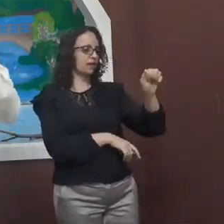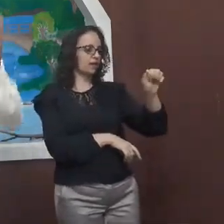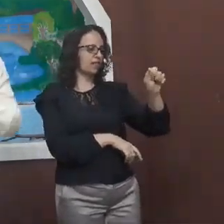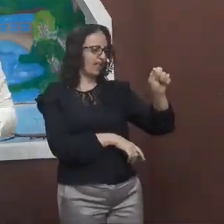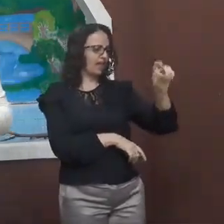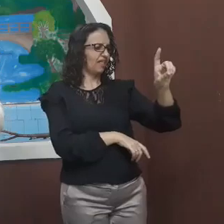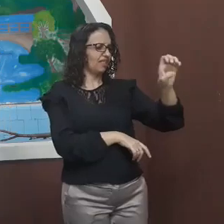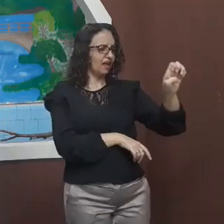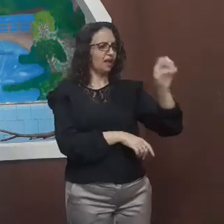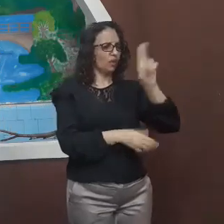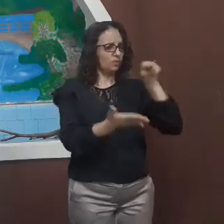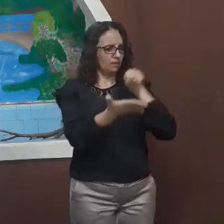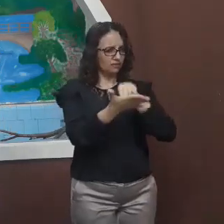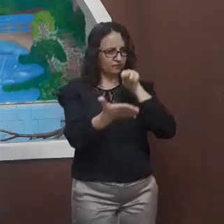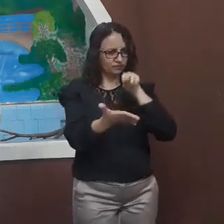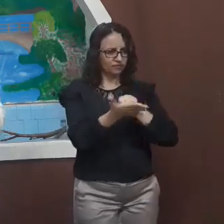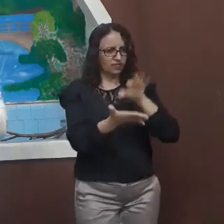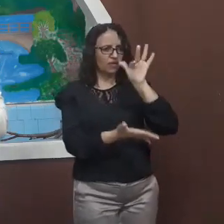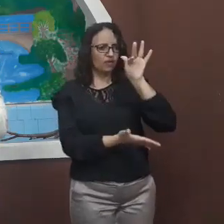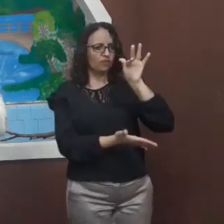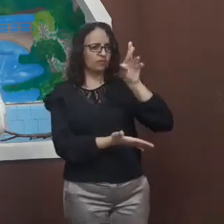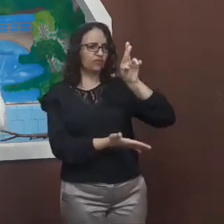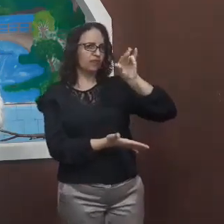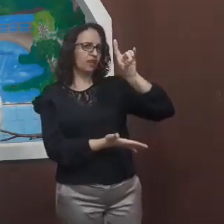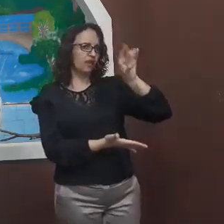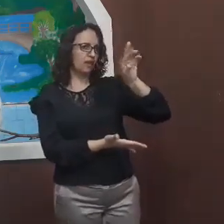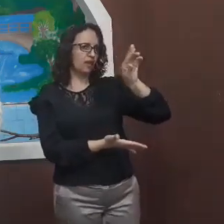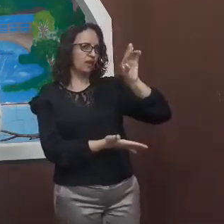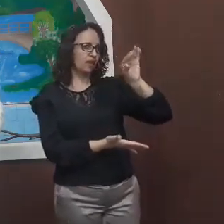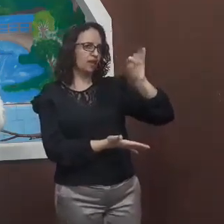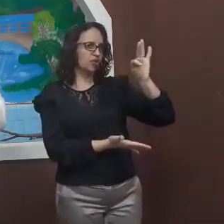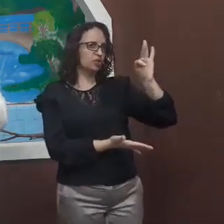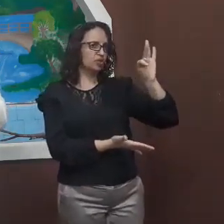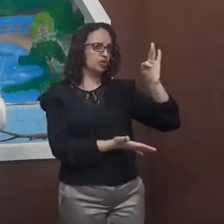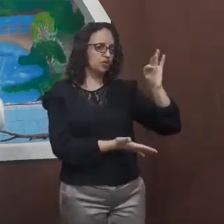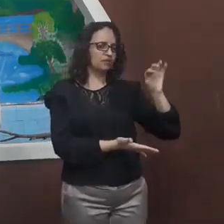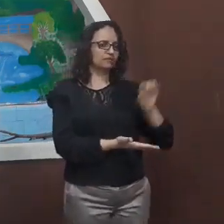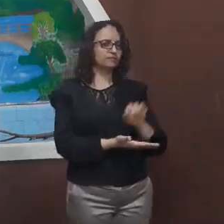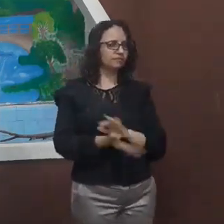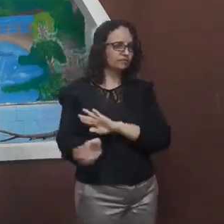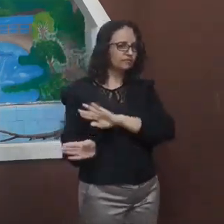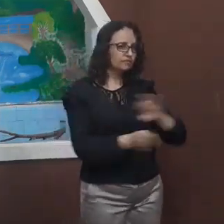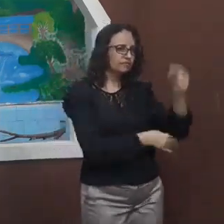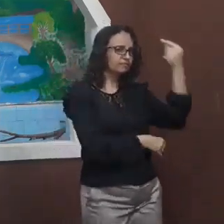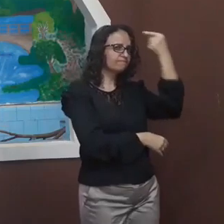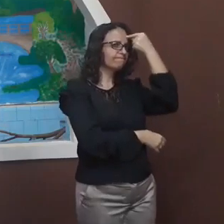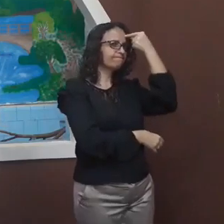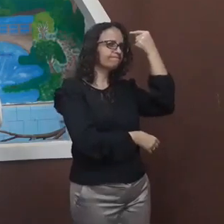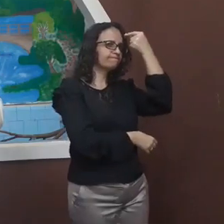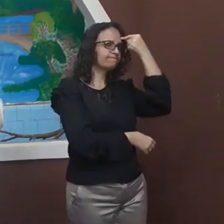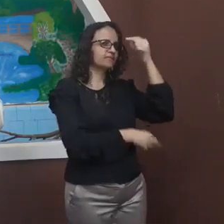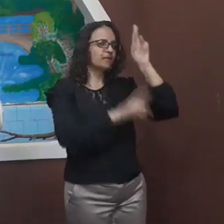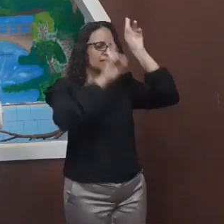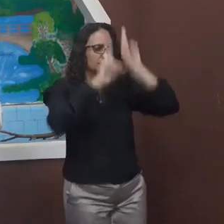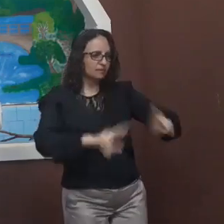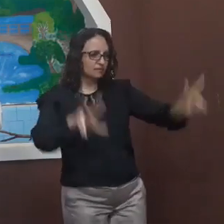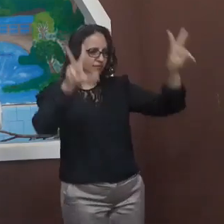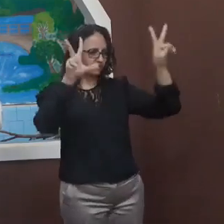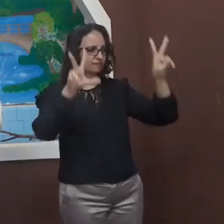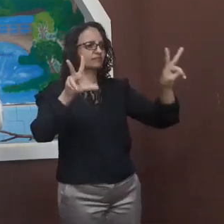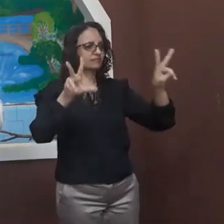nós poderíamos um dia falar sobre Friedrich Nietzsche, e aí vai começar o pensamento da